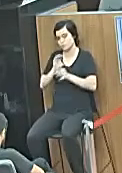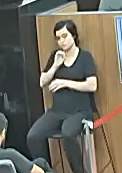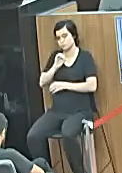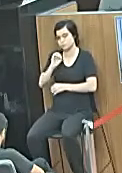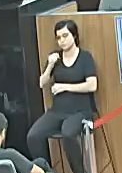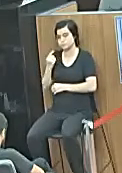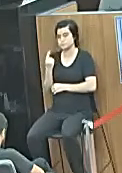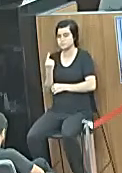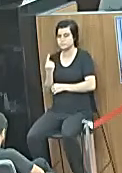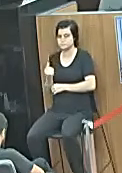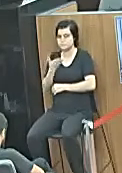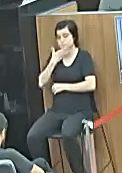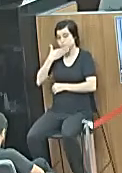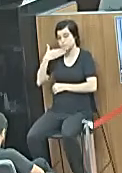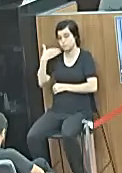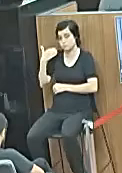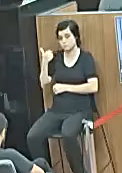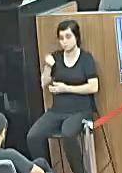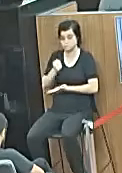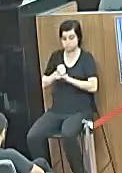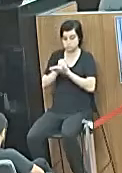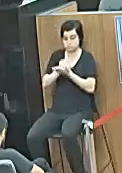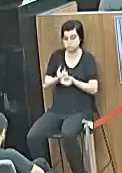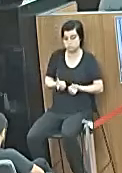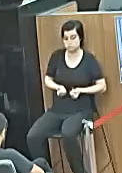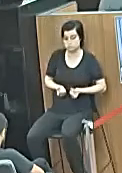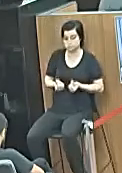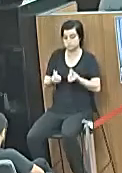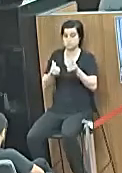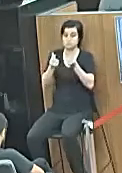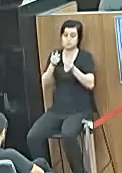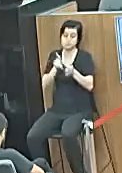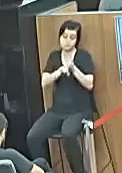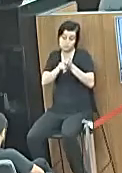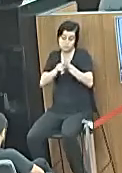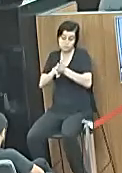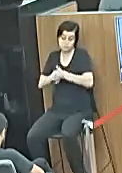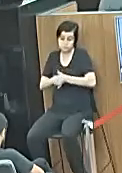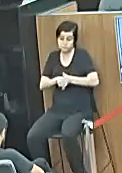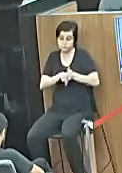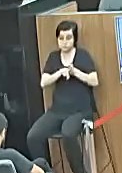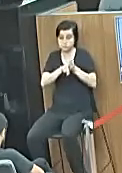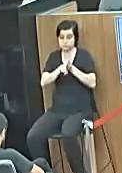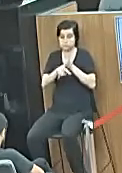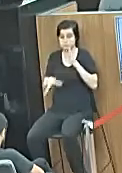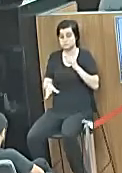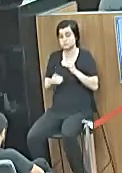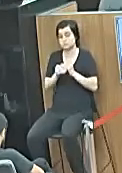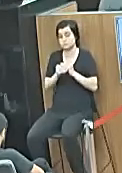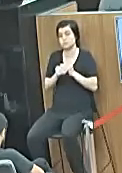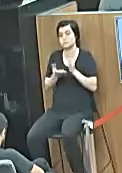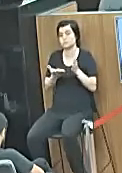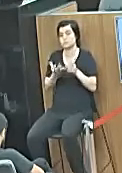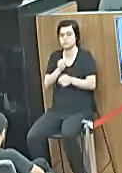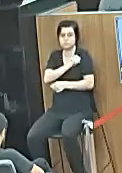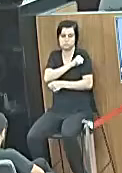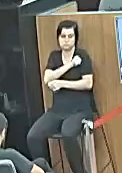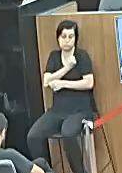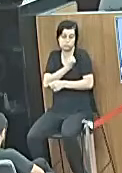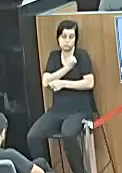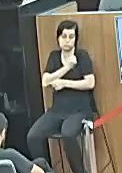ajustar sua cobertura a demanda real de apoio à pesquisa em razão do incremento no número de pesquisadores formados